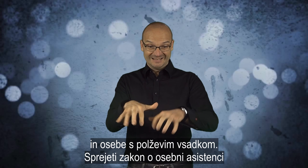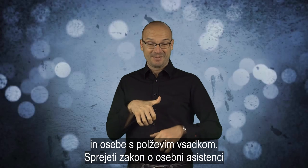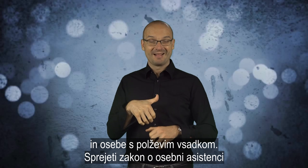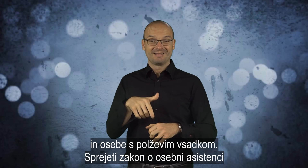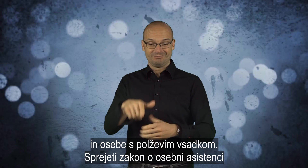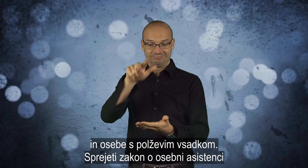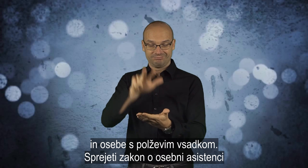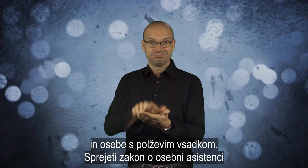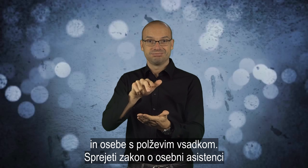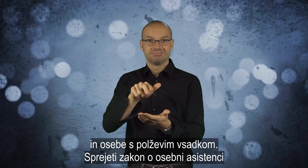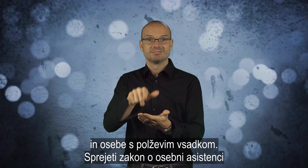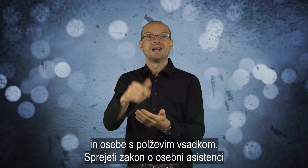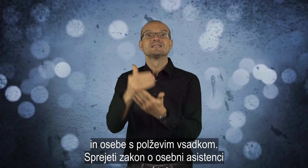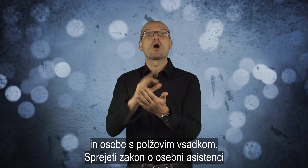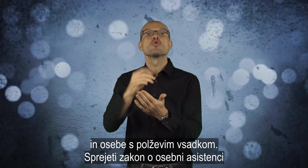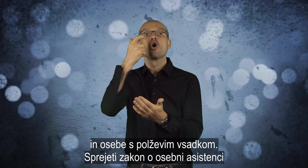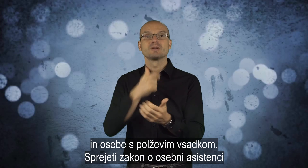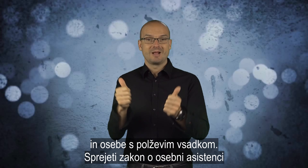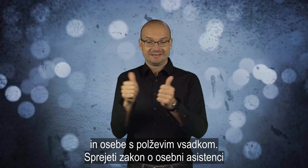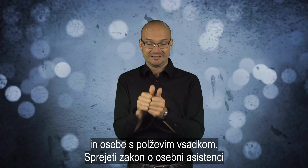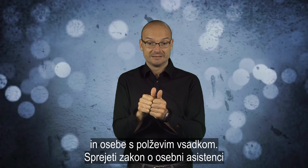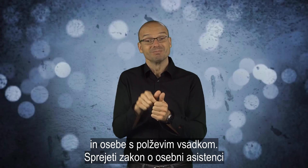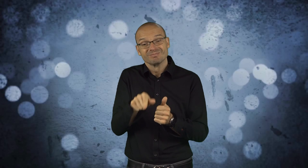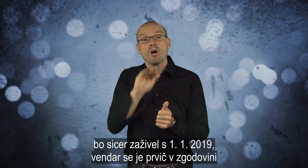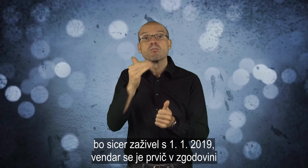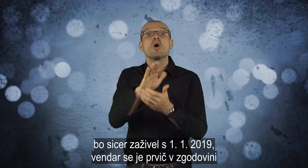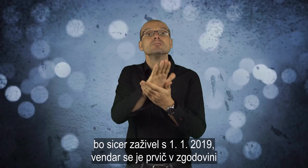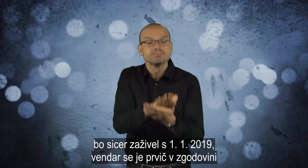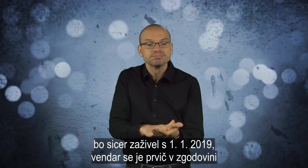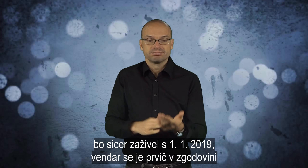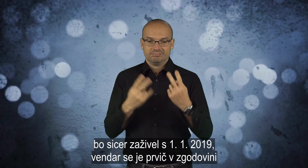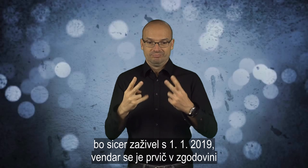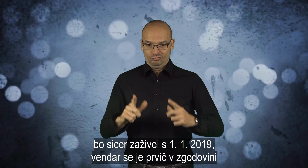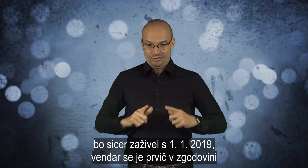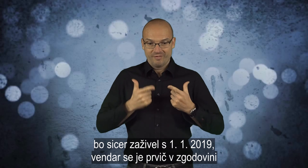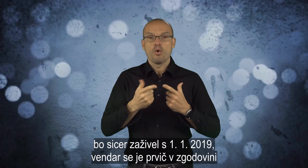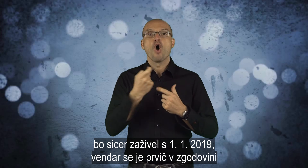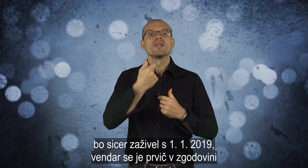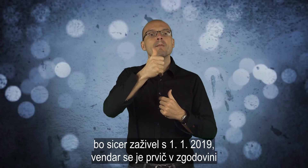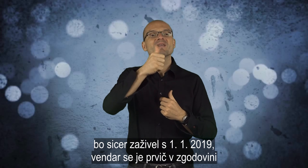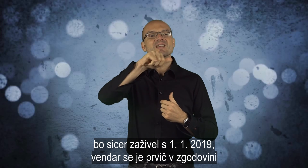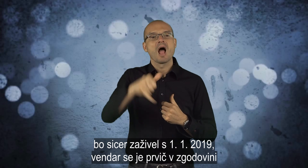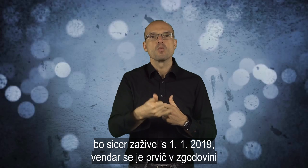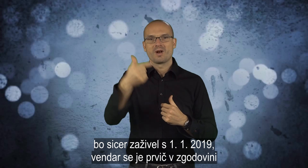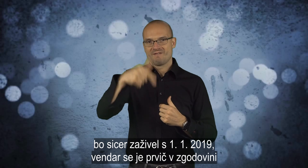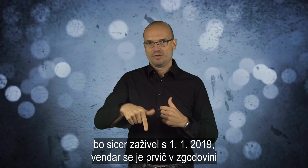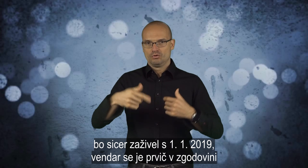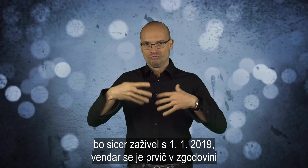Sprejeti zakon o osebni asistenci bo sicer zaživel s 1. 1. 2019, vendar se je prvič